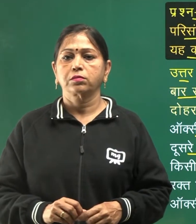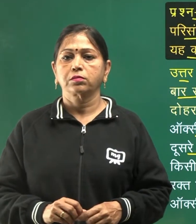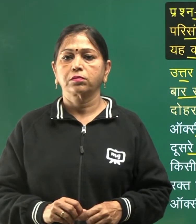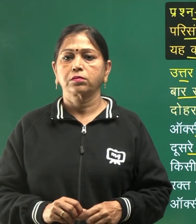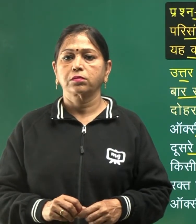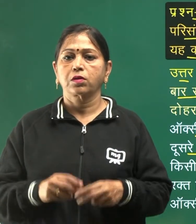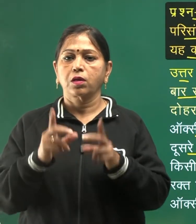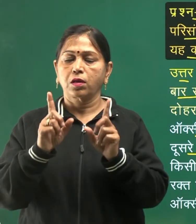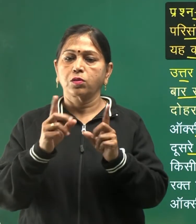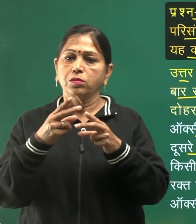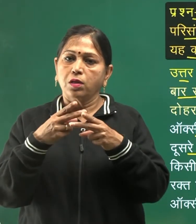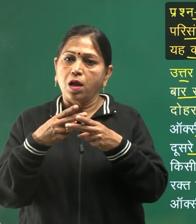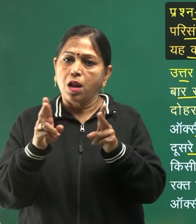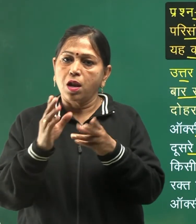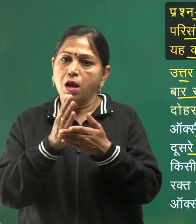अलग रहता है।